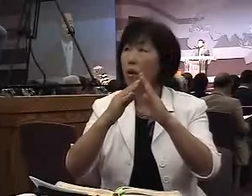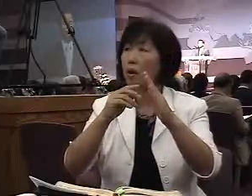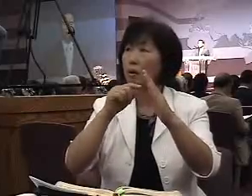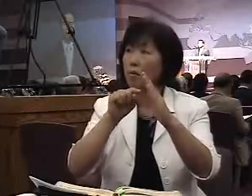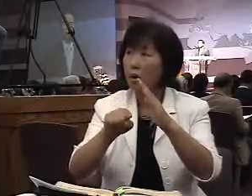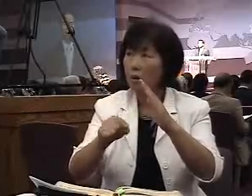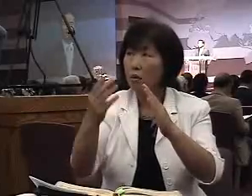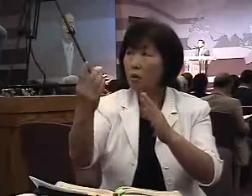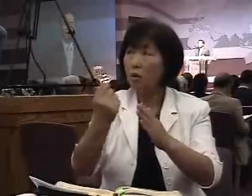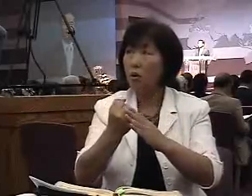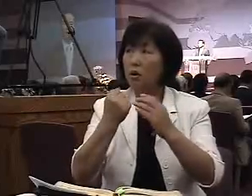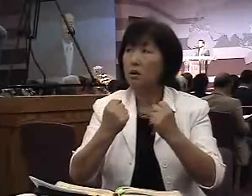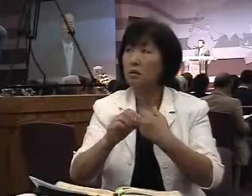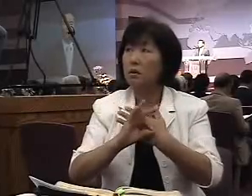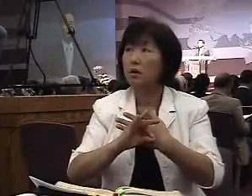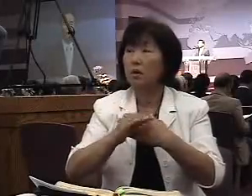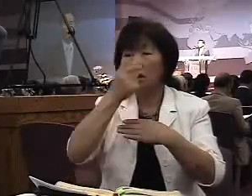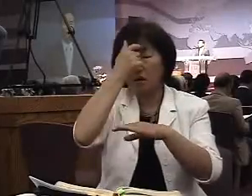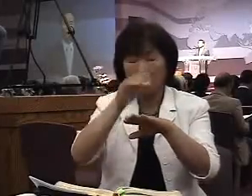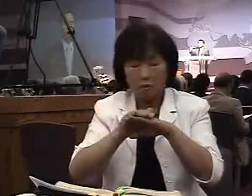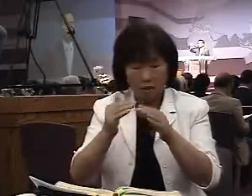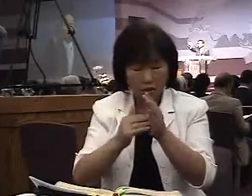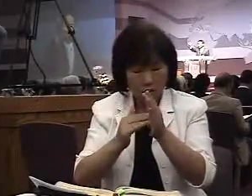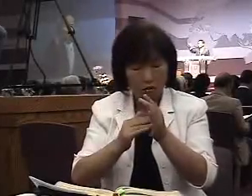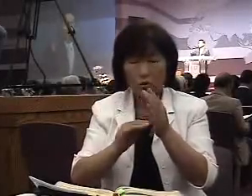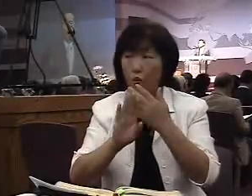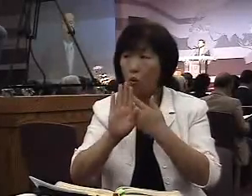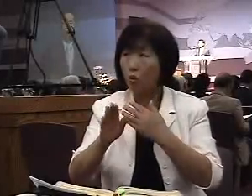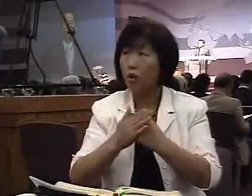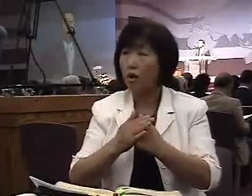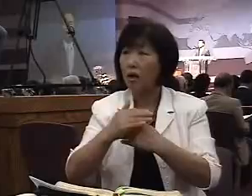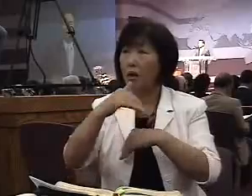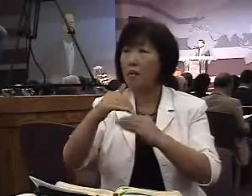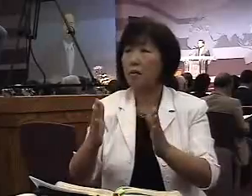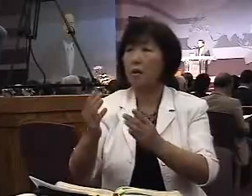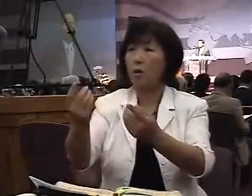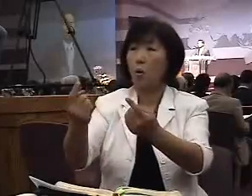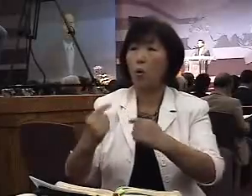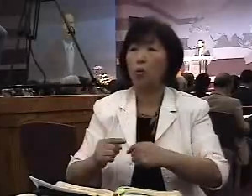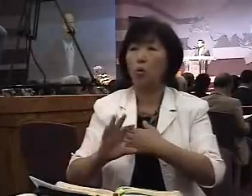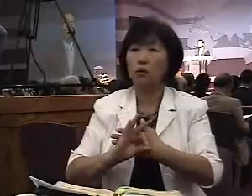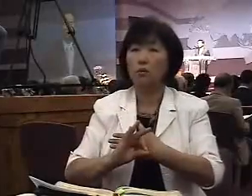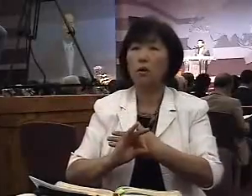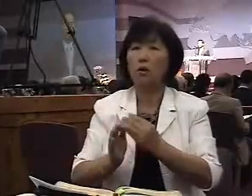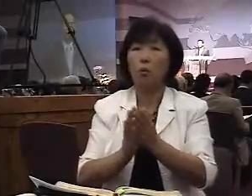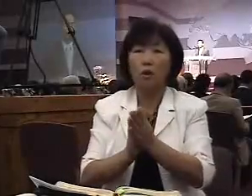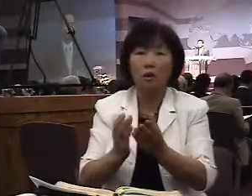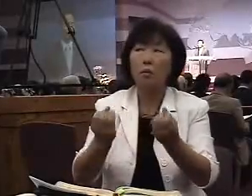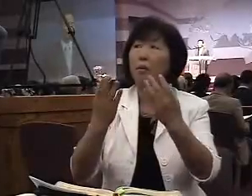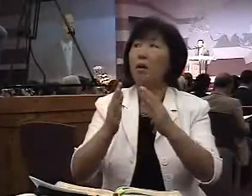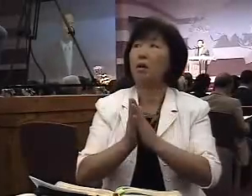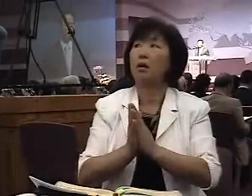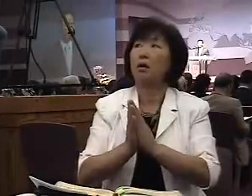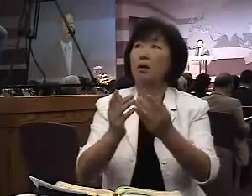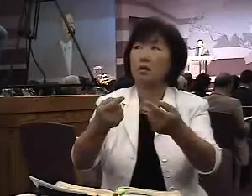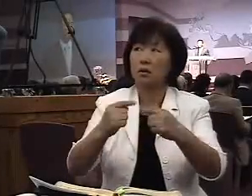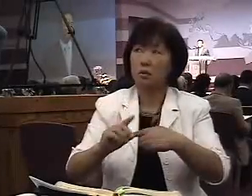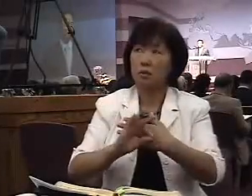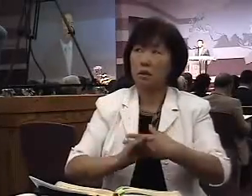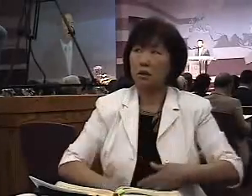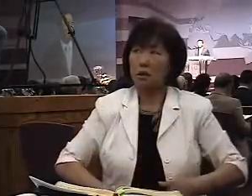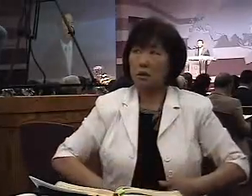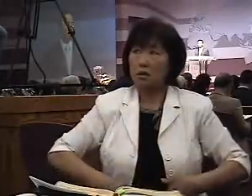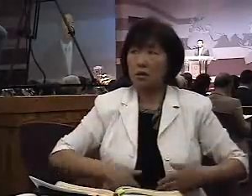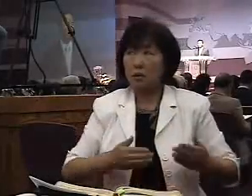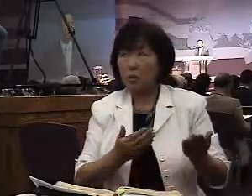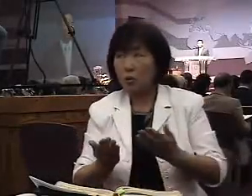계시면 진심으로 감사합니다. 예배 마치고 본당 바로 맞은편에 새가족 환영실이 있습니다. 거기 들러주시면 저희들이 여러분